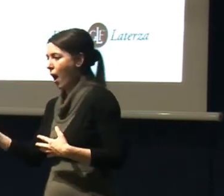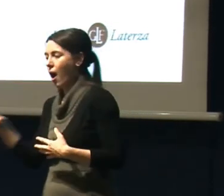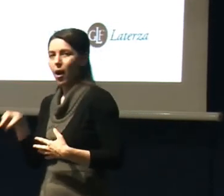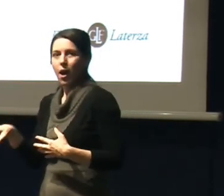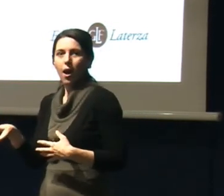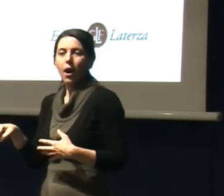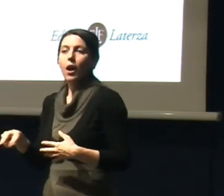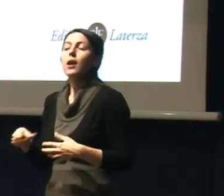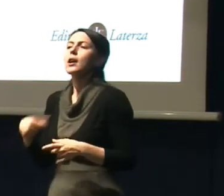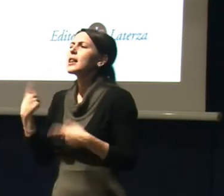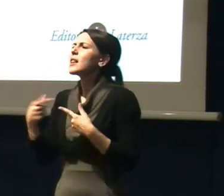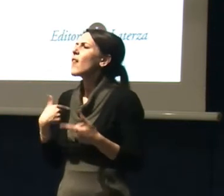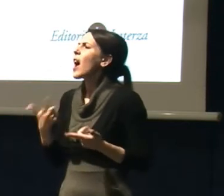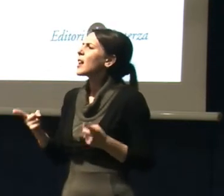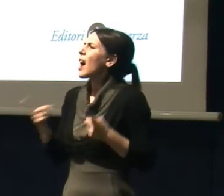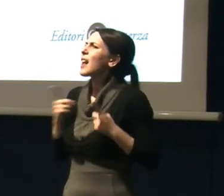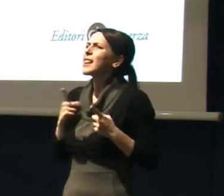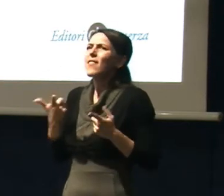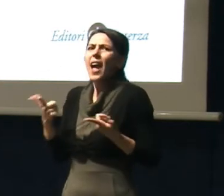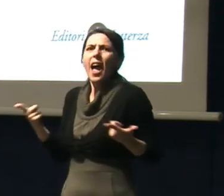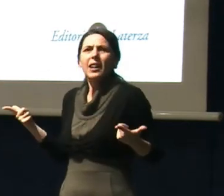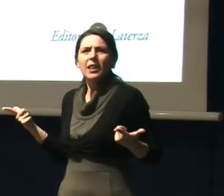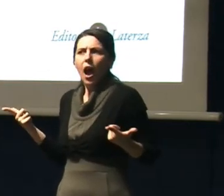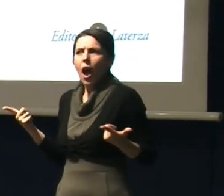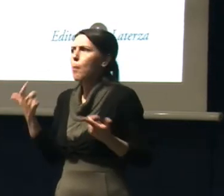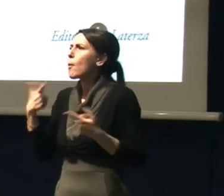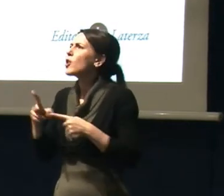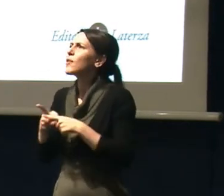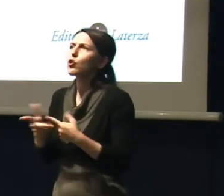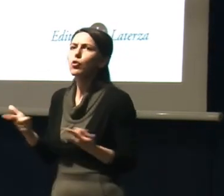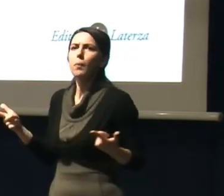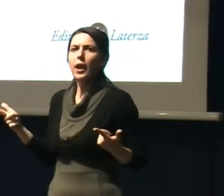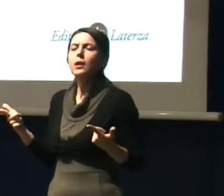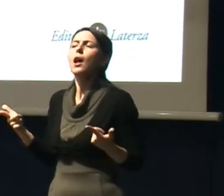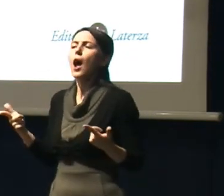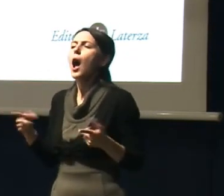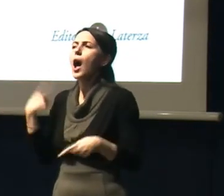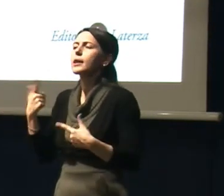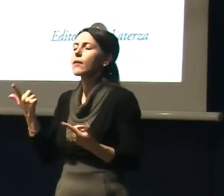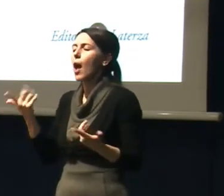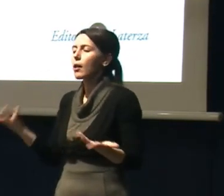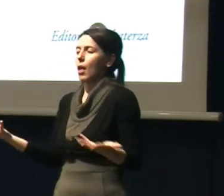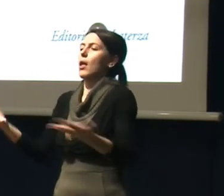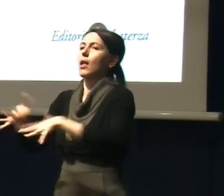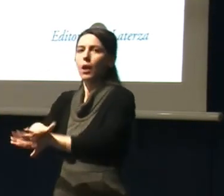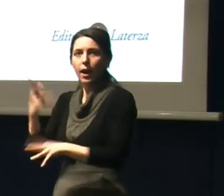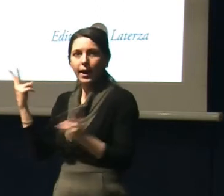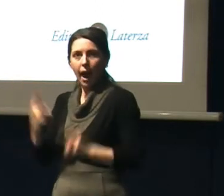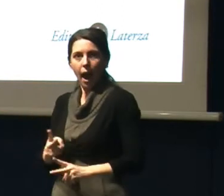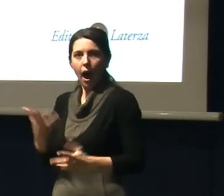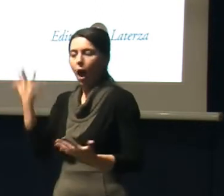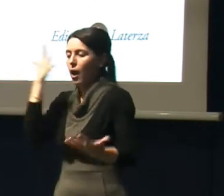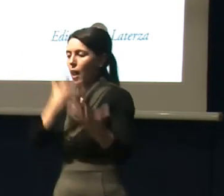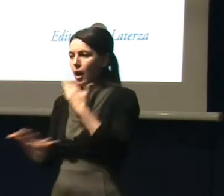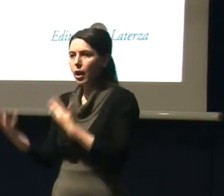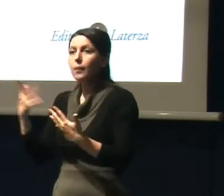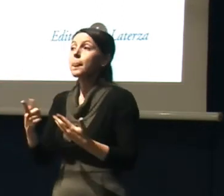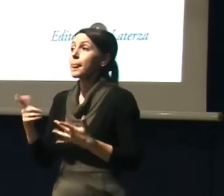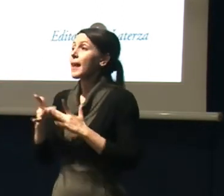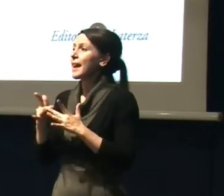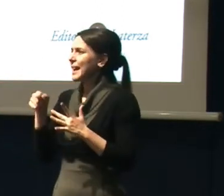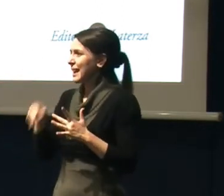strumenti per difenderci da questo mundus rischiamo di confonderlo con reale eco internet sta molto lavorando su quelli